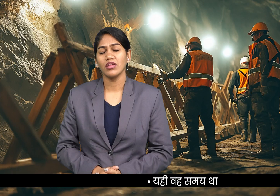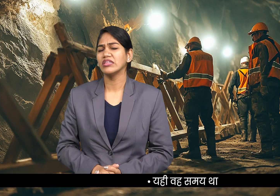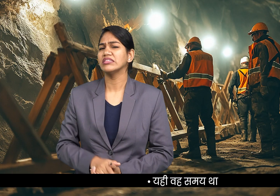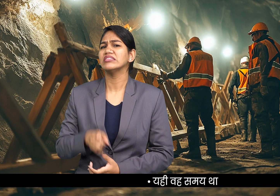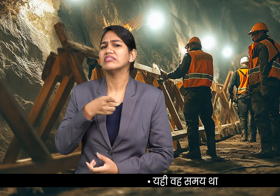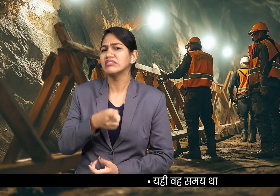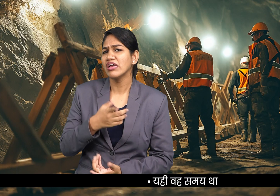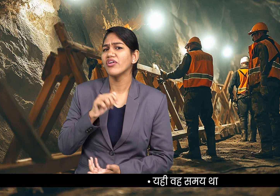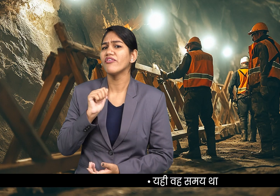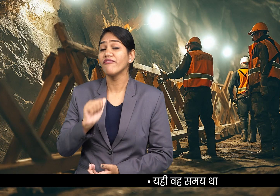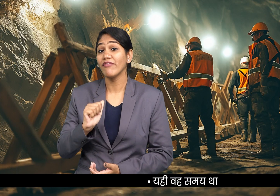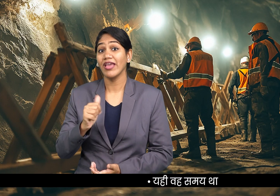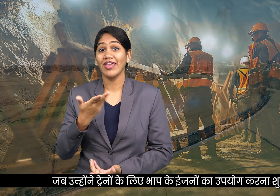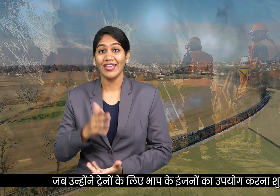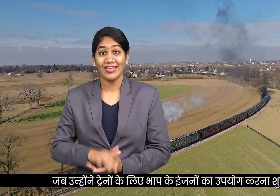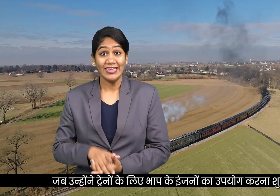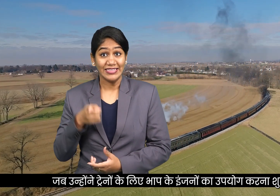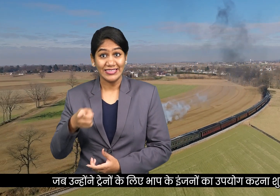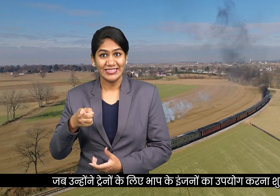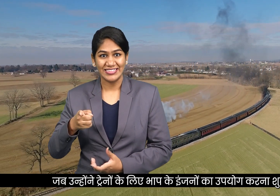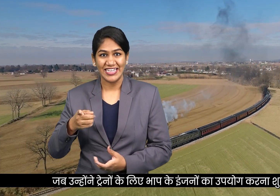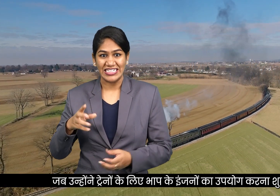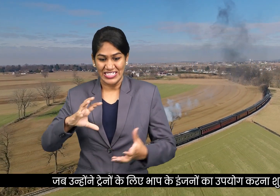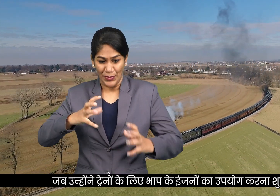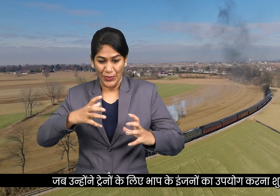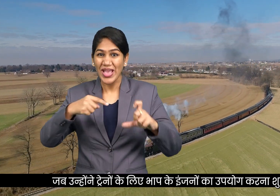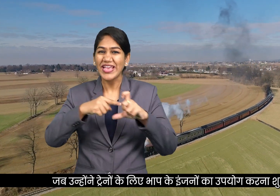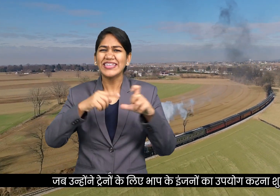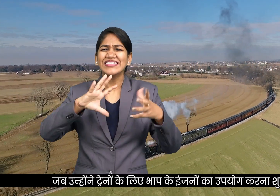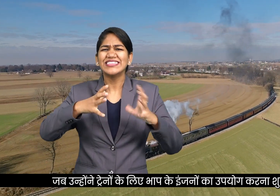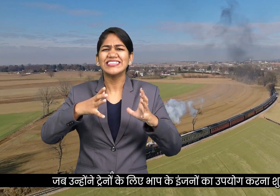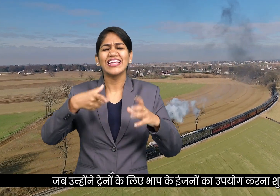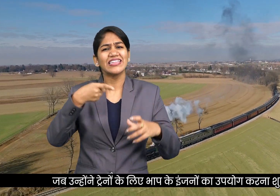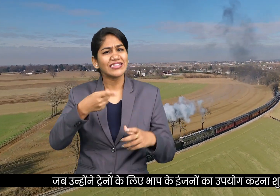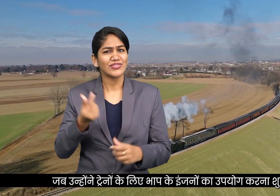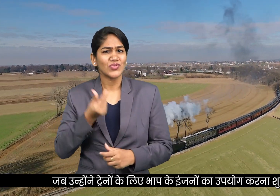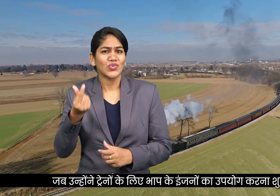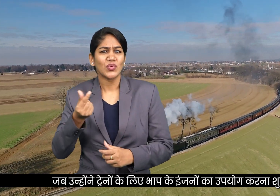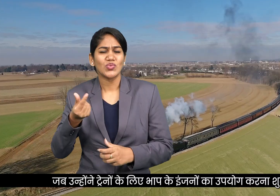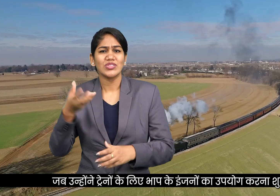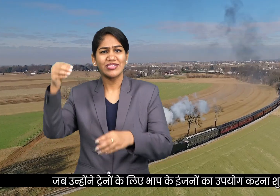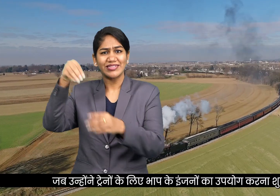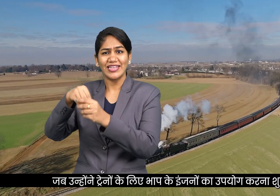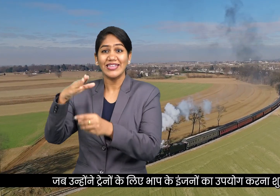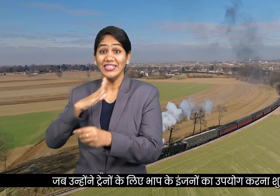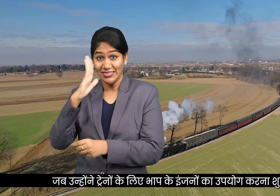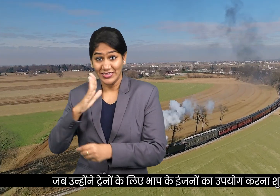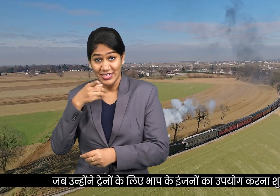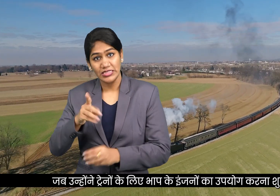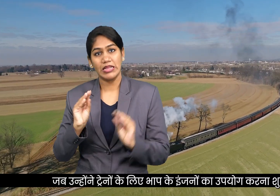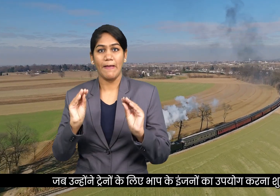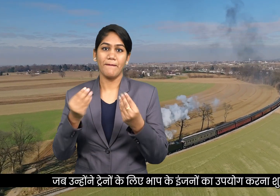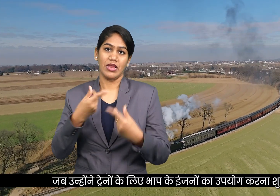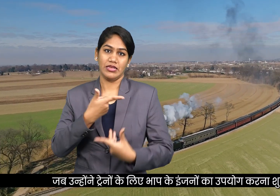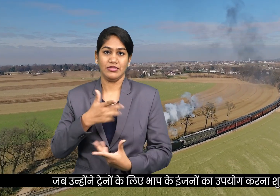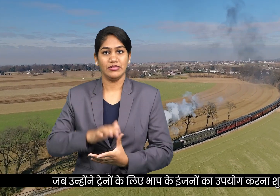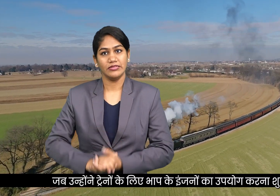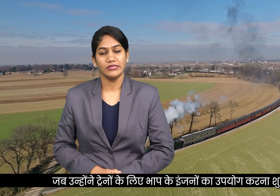ये वही समय था जब उन्होंने ट्रेनों के लिए भाप के इंजनों का उपयोग करना शुरू